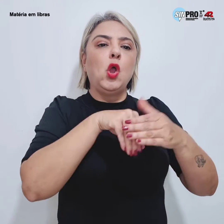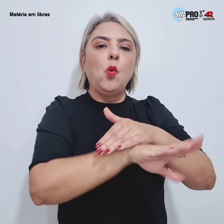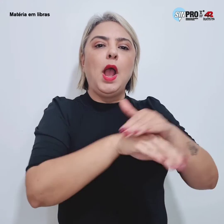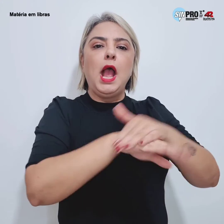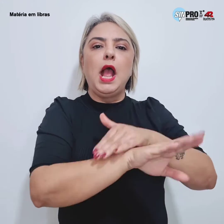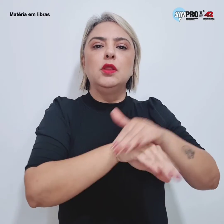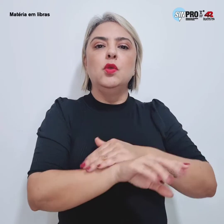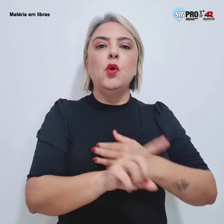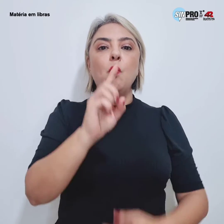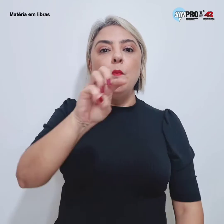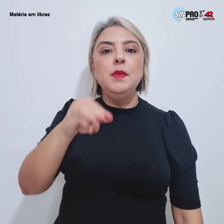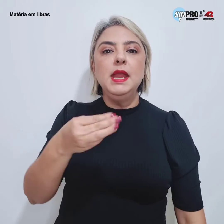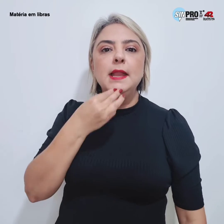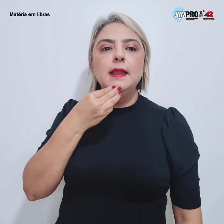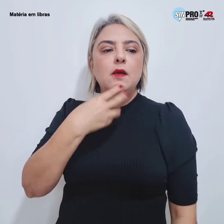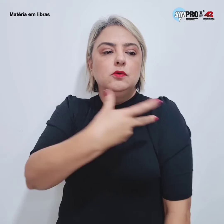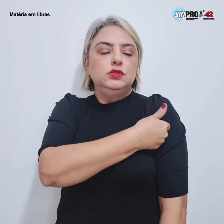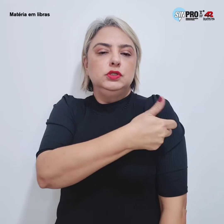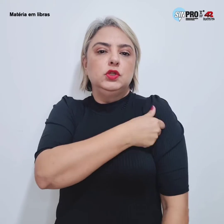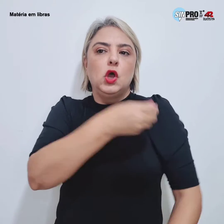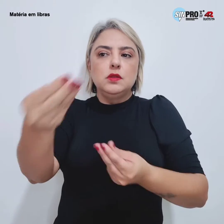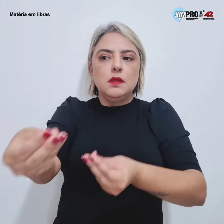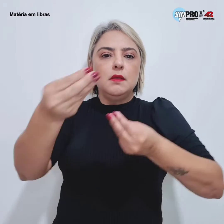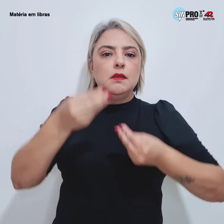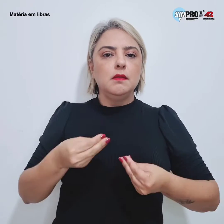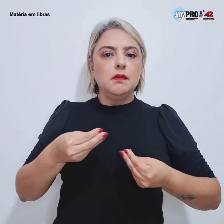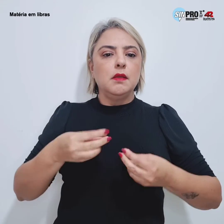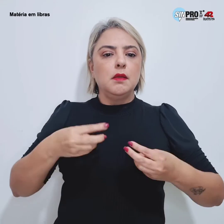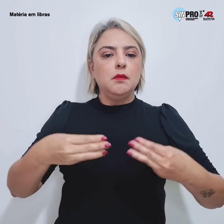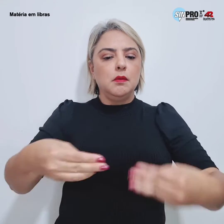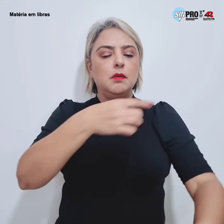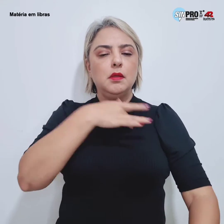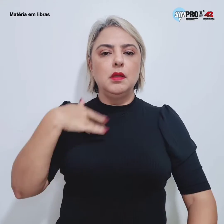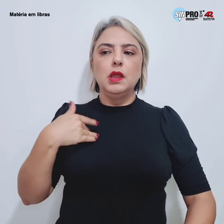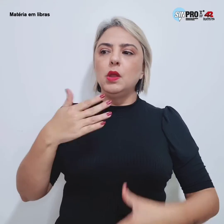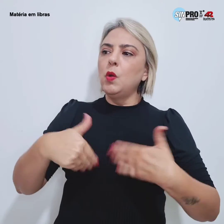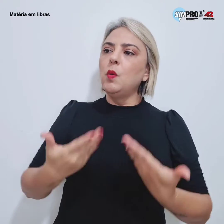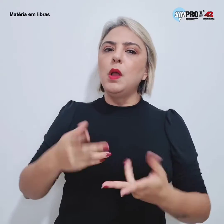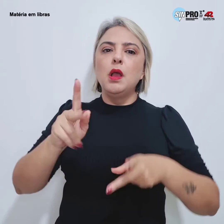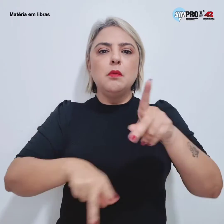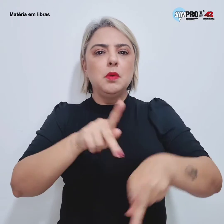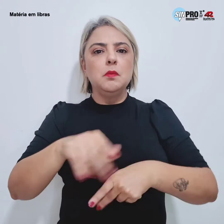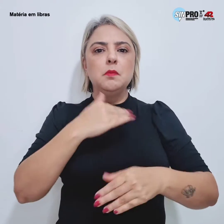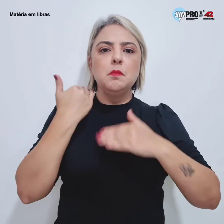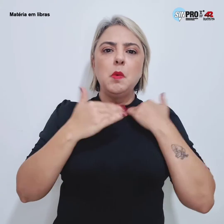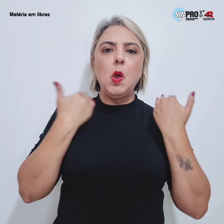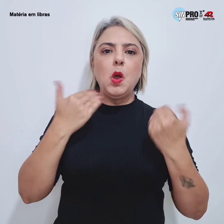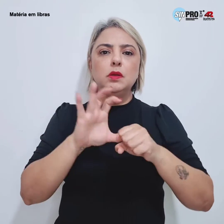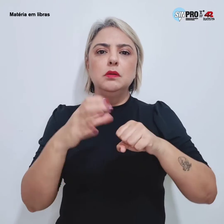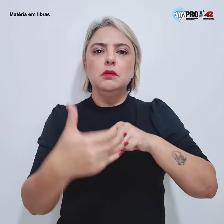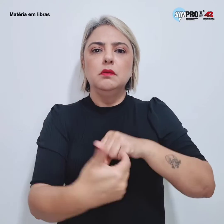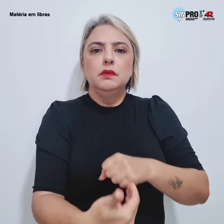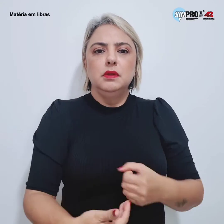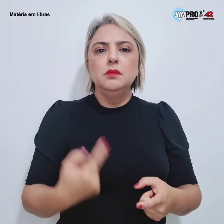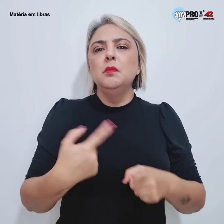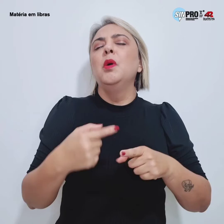de 1 milhão de doses de vacina recebidas do Ministério da Saúde, enquanto a população morre de